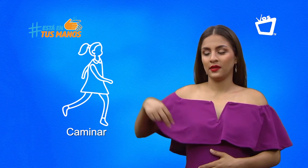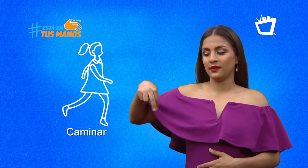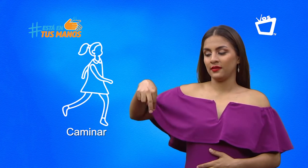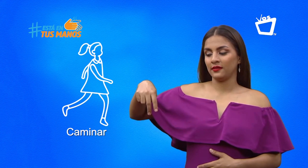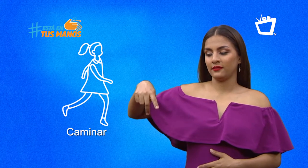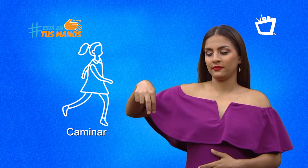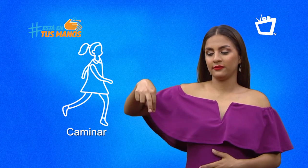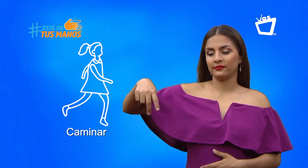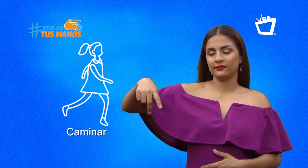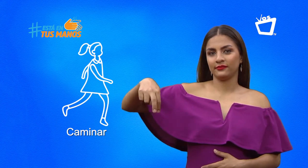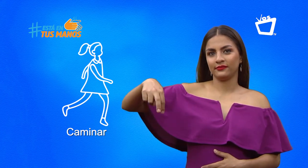caminar